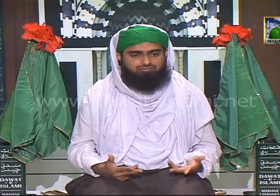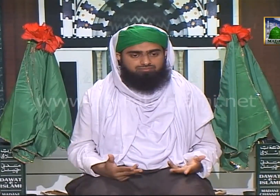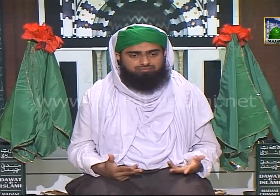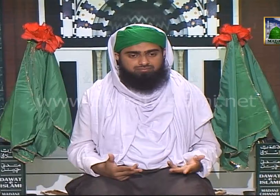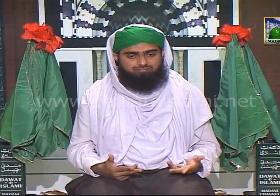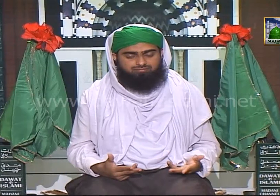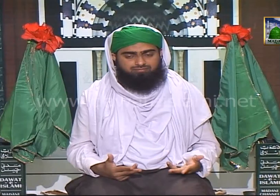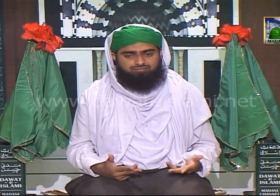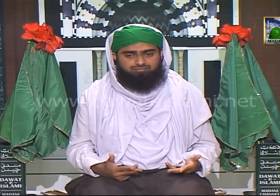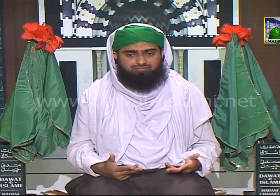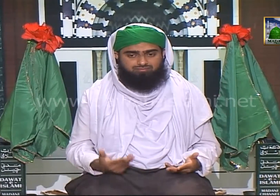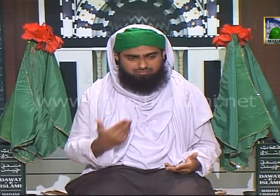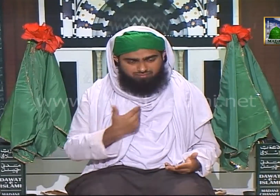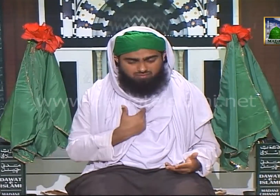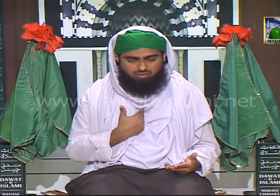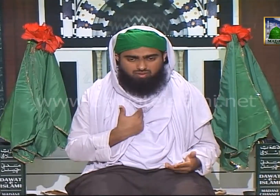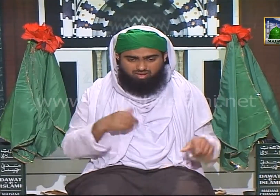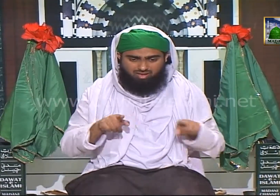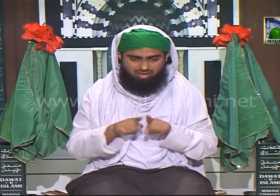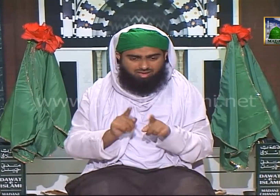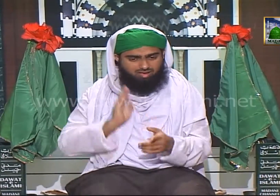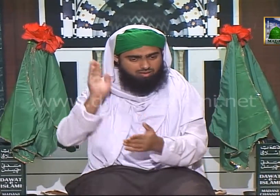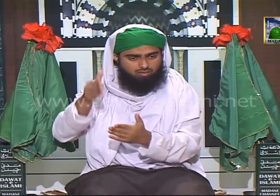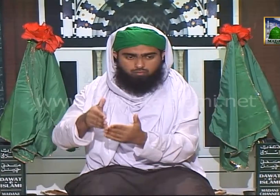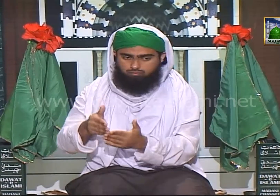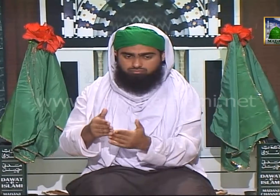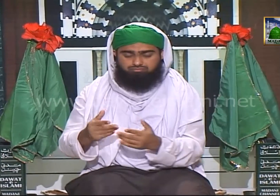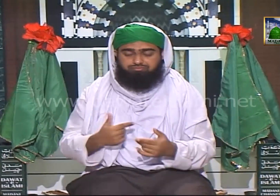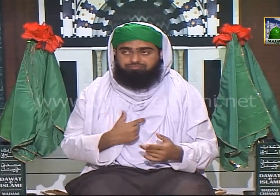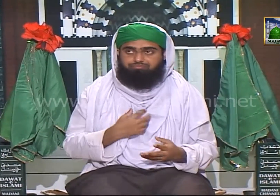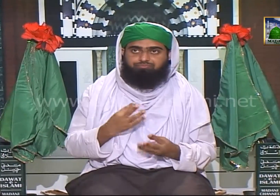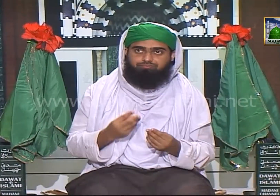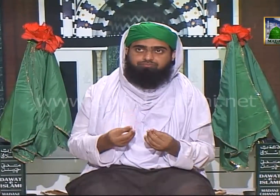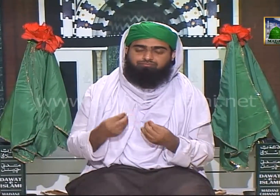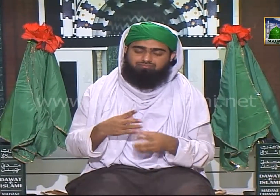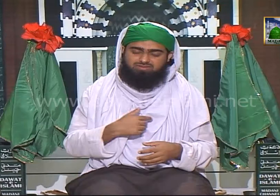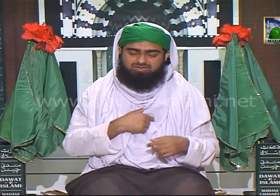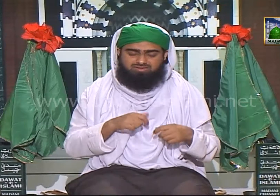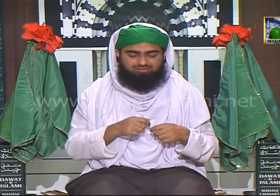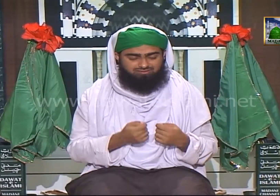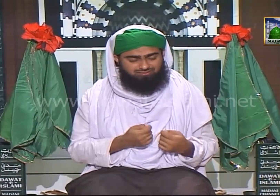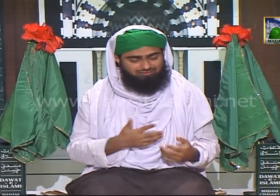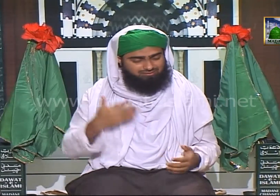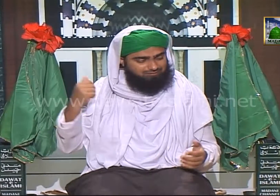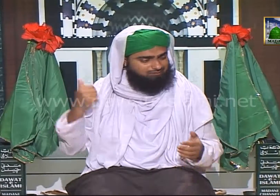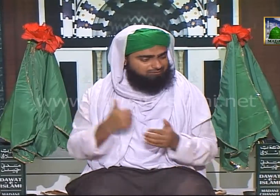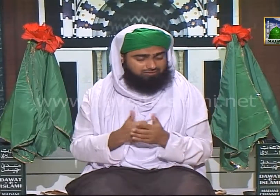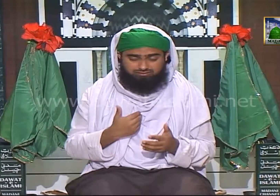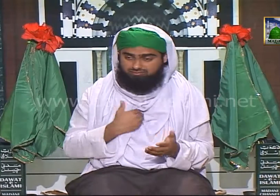भी नहीं होगा। अगर मुझे आगे नहीं बिठाया तो लाजमी बात है मैं रंजीदा हो जाऊँ, खास भी नहीं जाता, मेरे को आगे भी नहीं बिठाया। तो ये अना है,